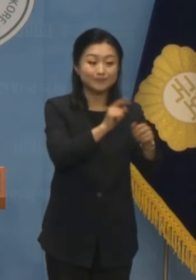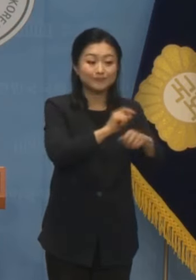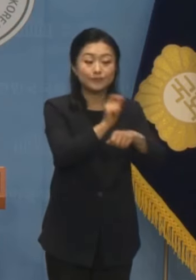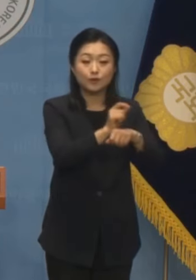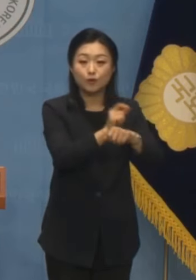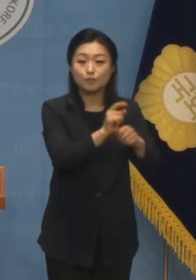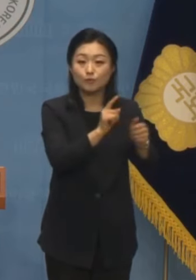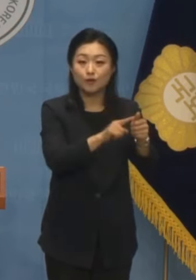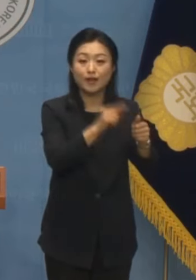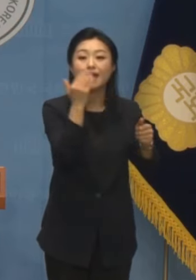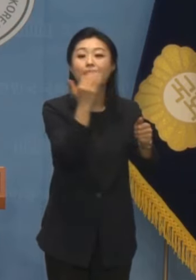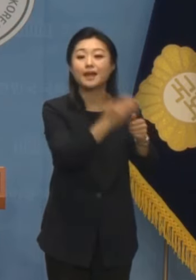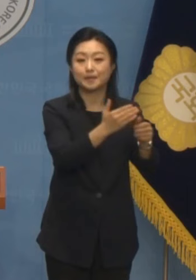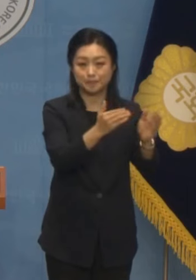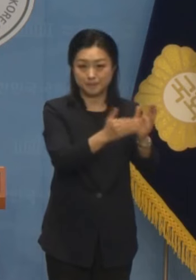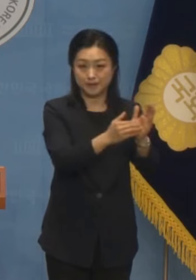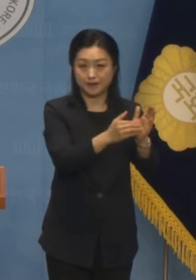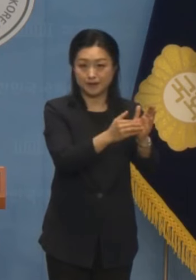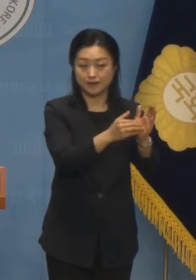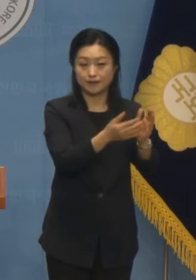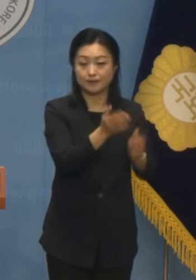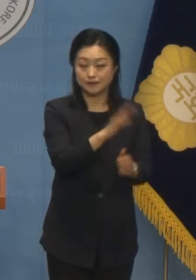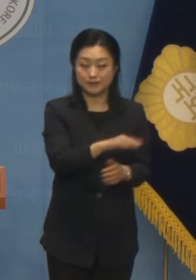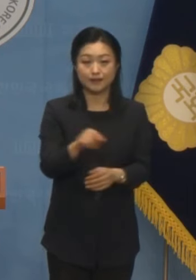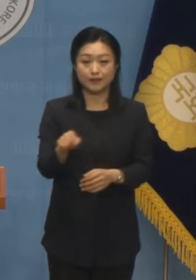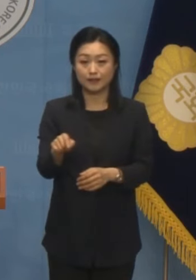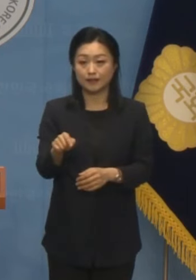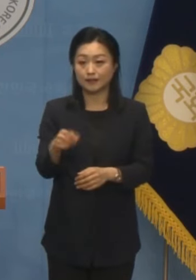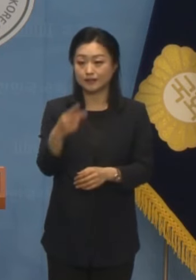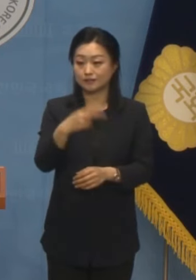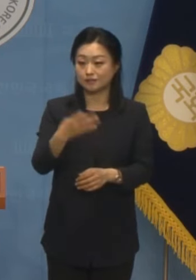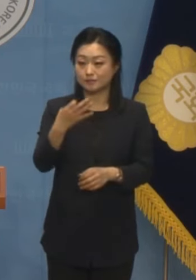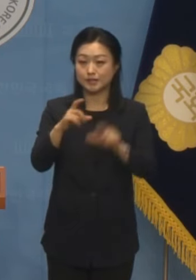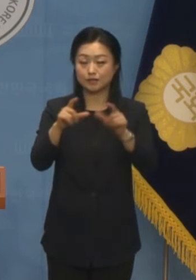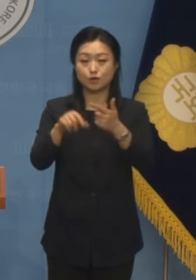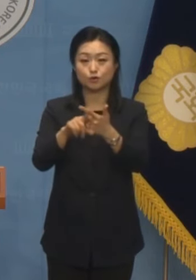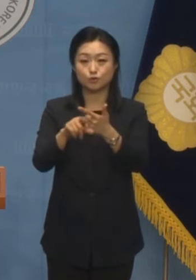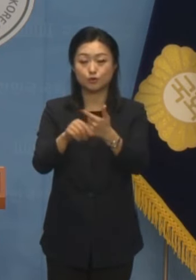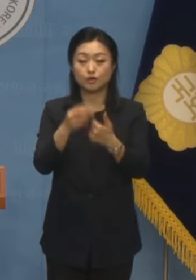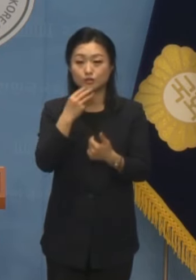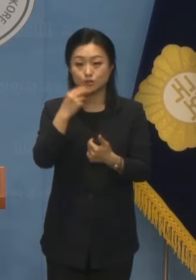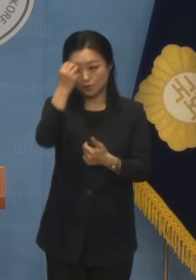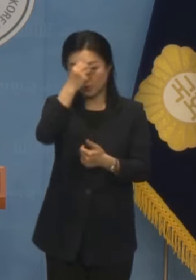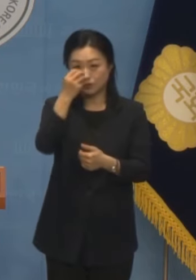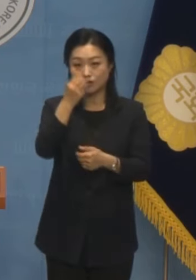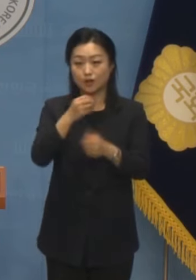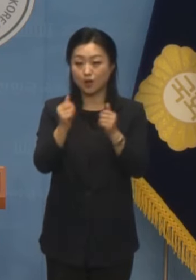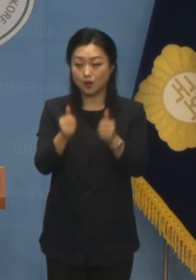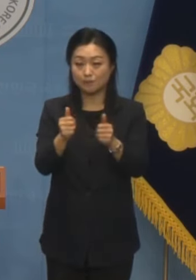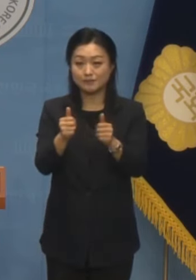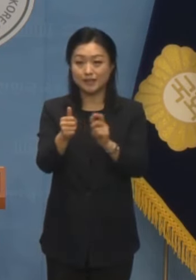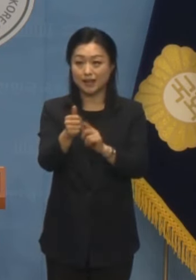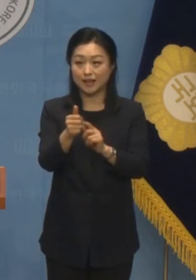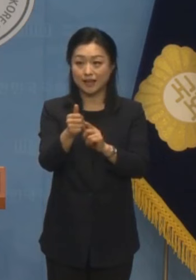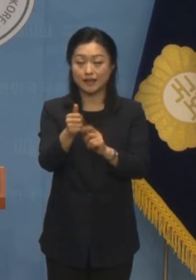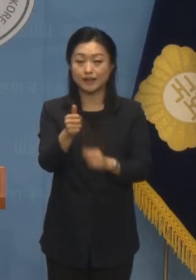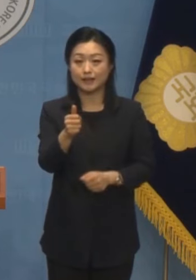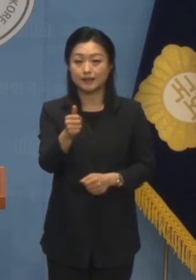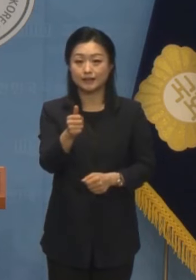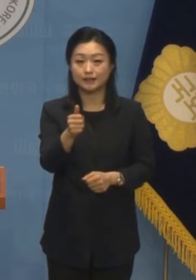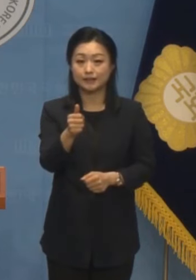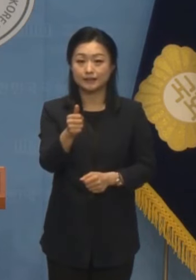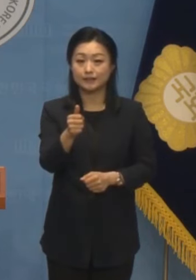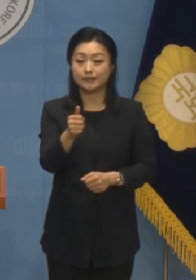공무원은 해임이 되었습니다. 그런데 2014년 6월 서울고검검사 조금 이전의 일이긴